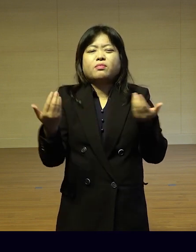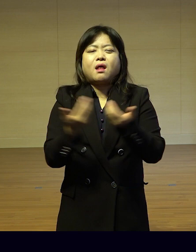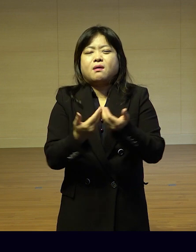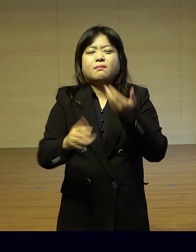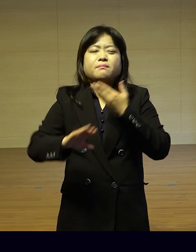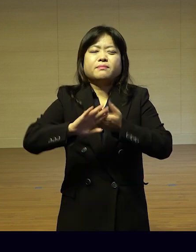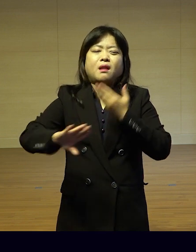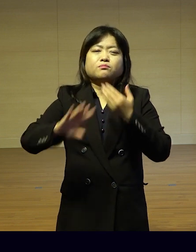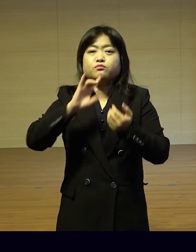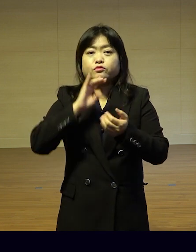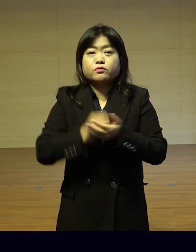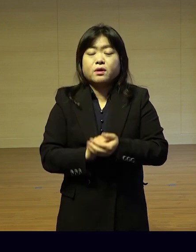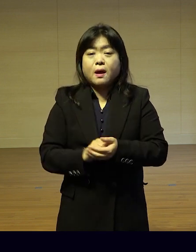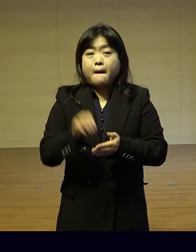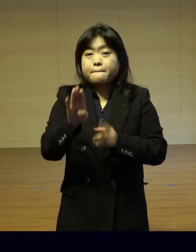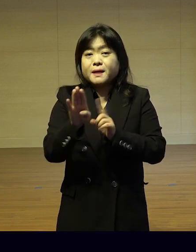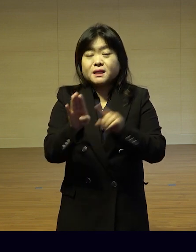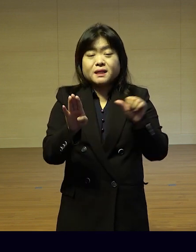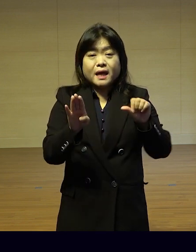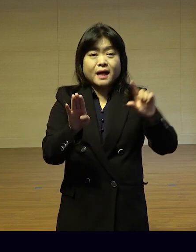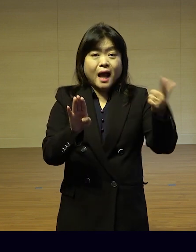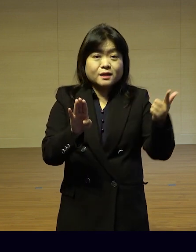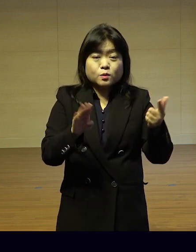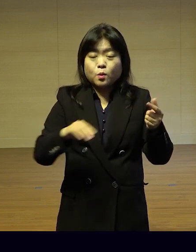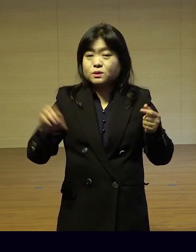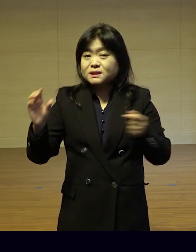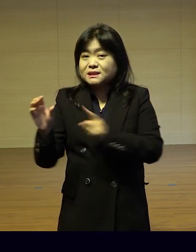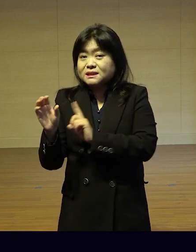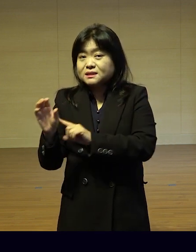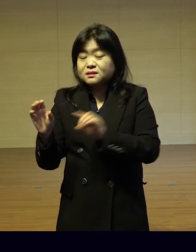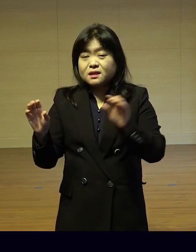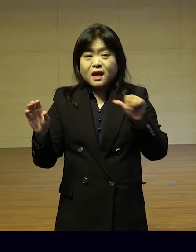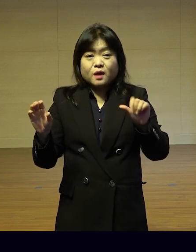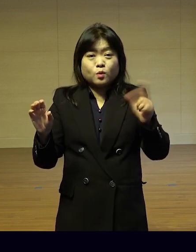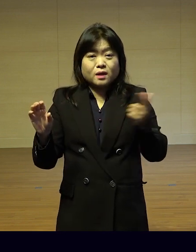뿐이죠. 또 B는 A가 아니고 C는 A나